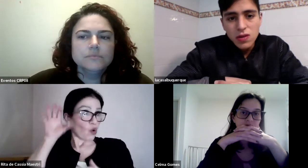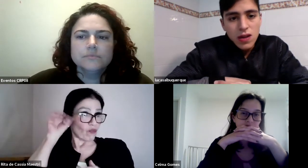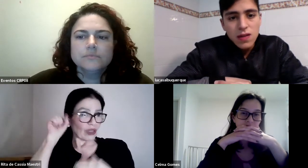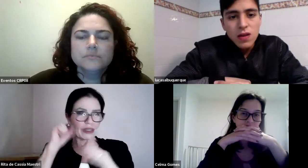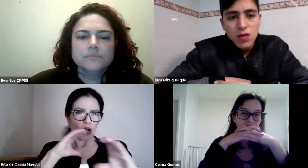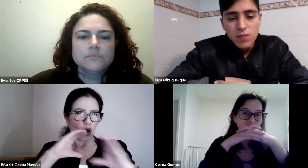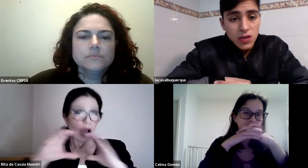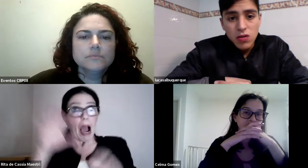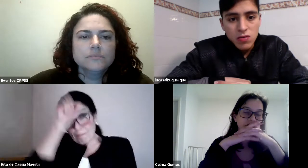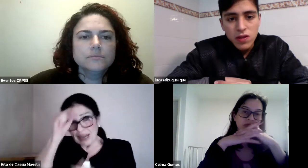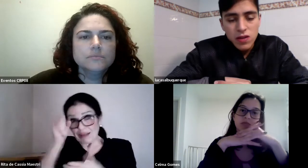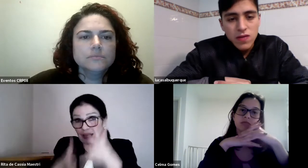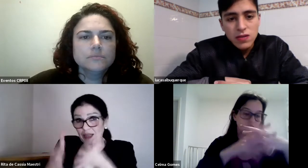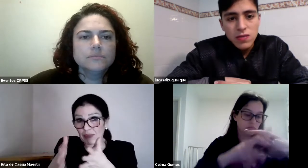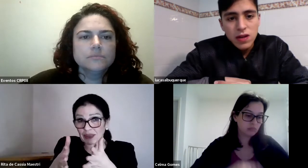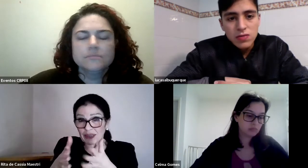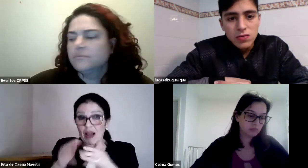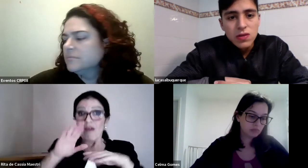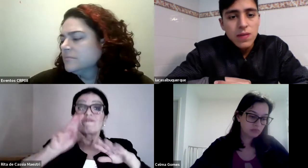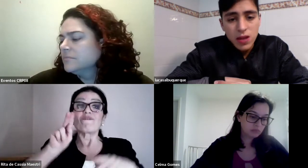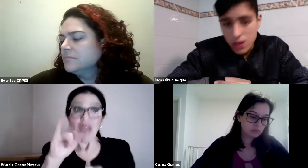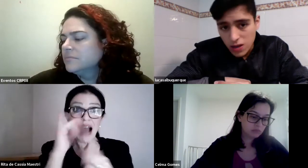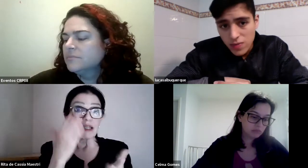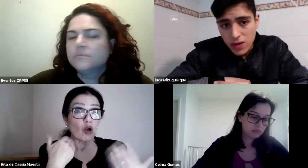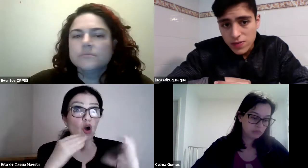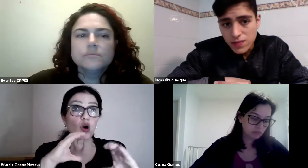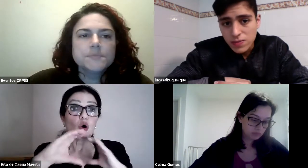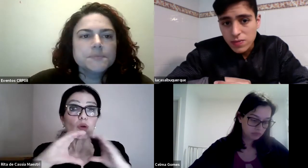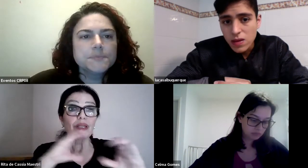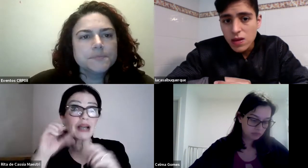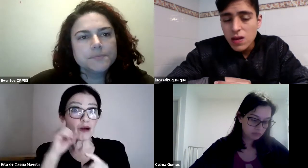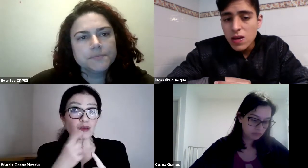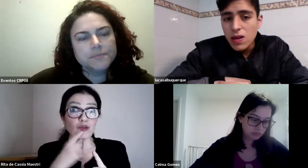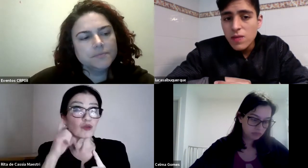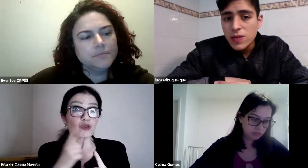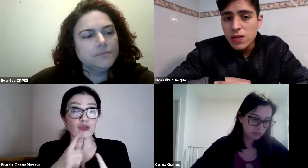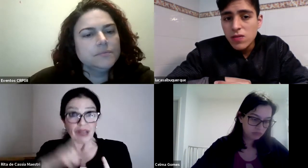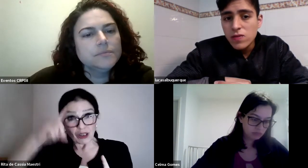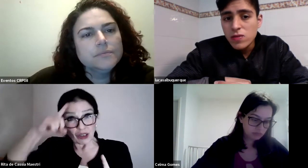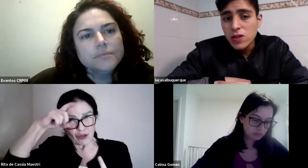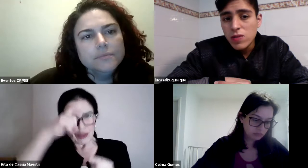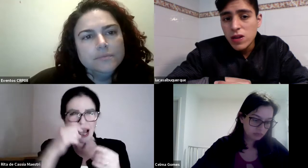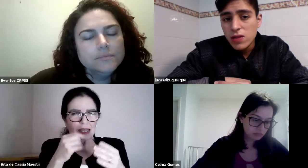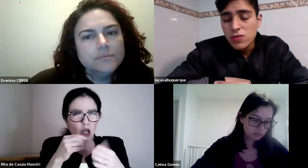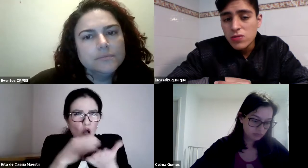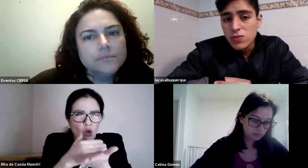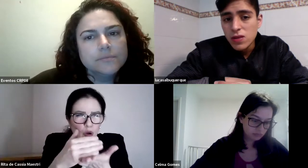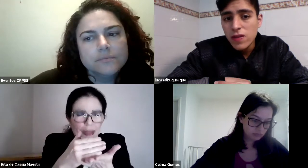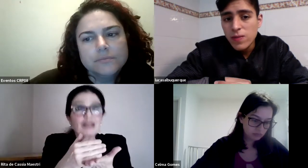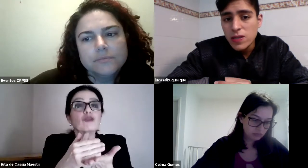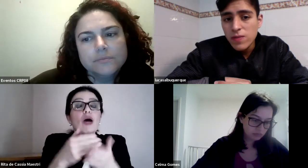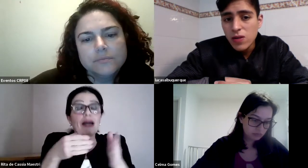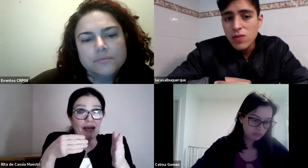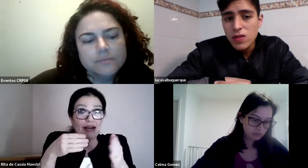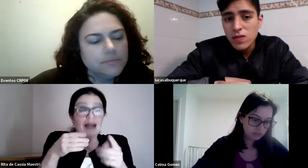surdo, né, o psicólogo ouvinte vai comunicar com o surdo e aprende Libras, ele precisa se comunicar com o surdo, ele